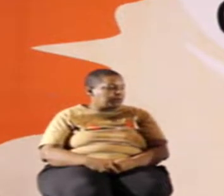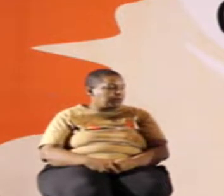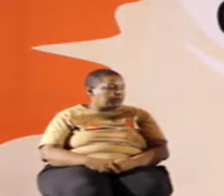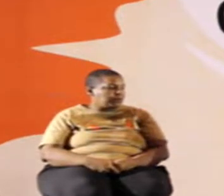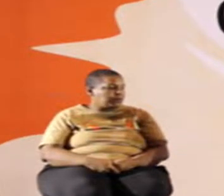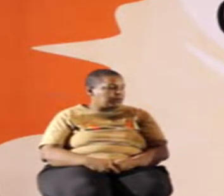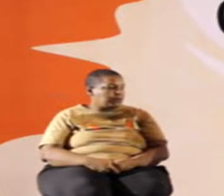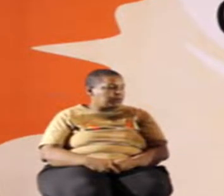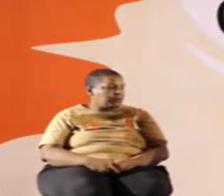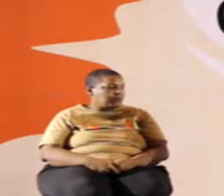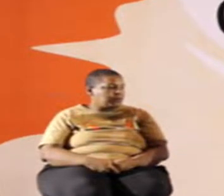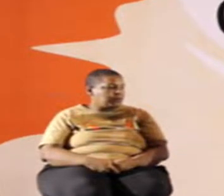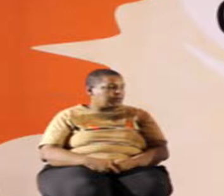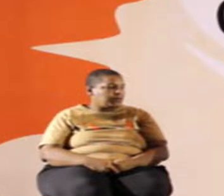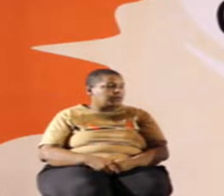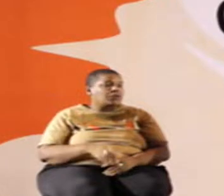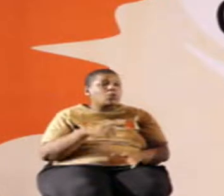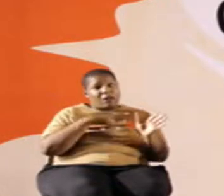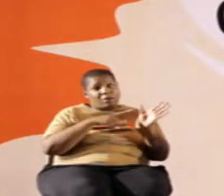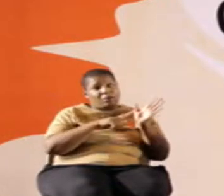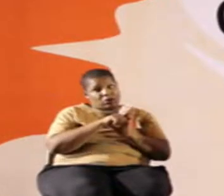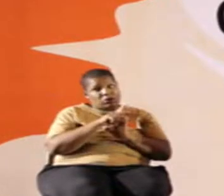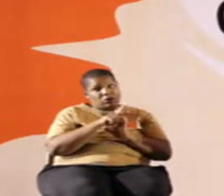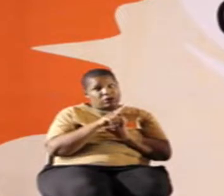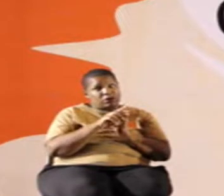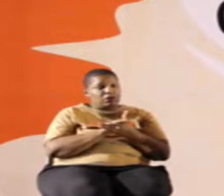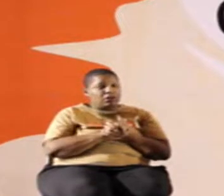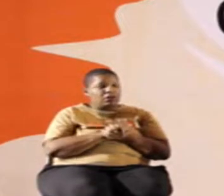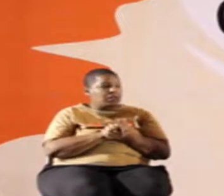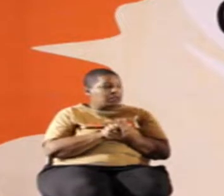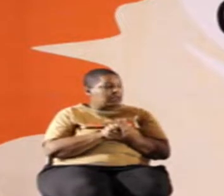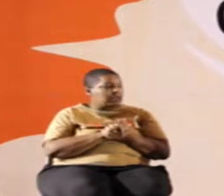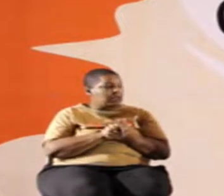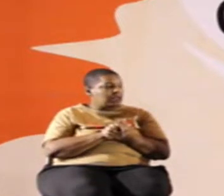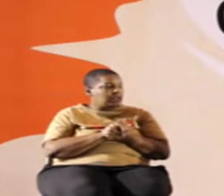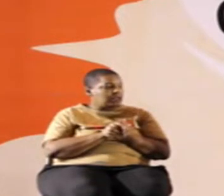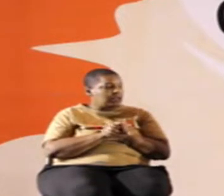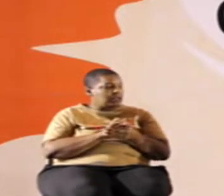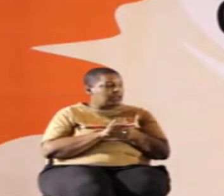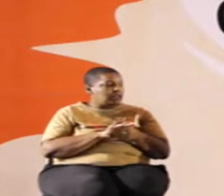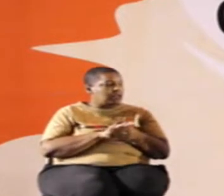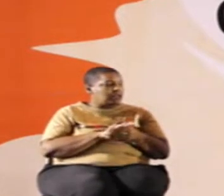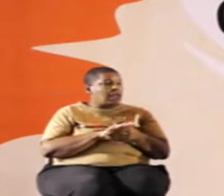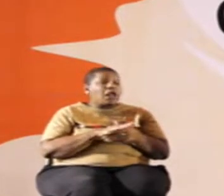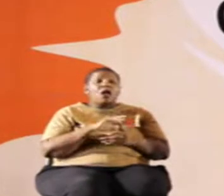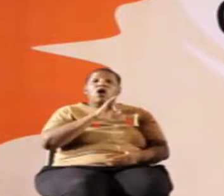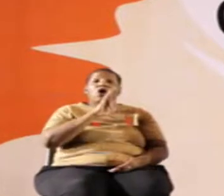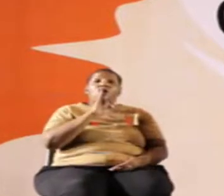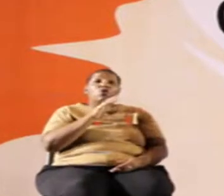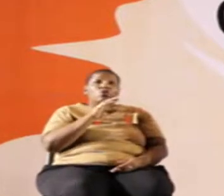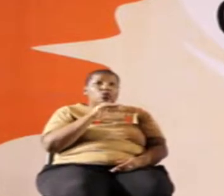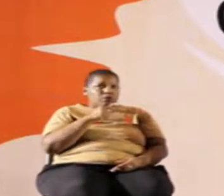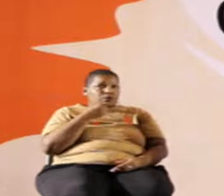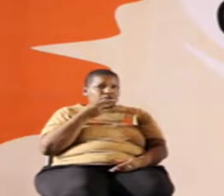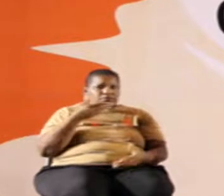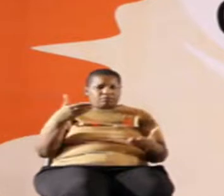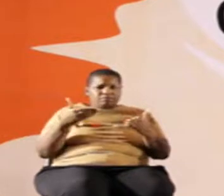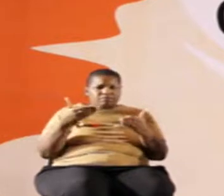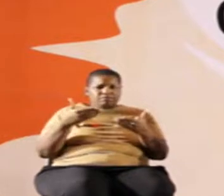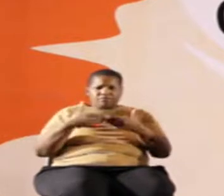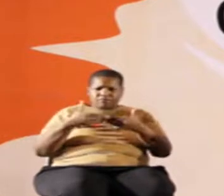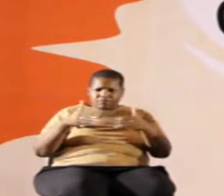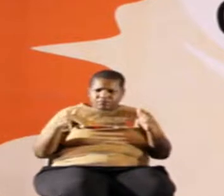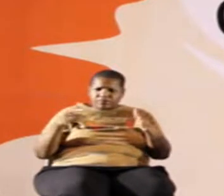Aqui tem uma pergunta, começa com um cumprimento, e a pergunta é meio longa. Jurema, parabéns pela explanação e por